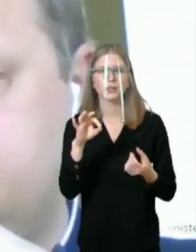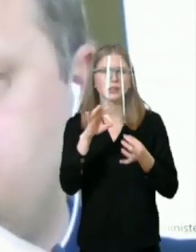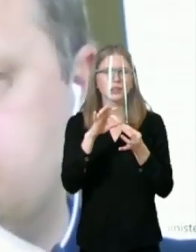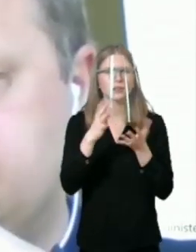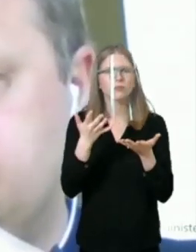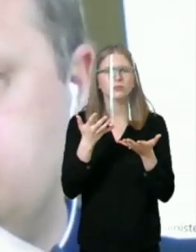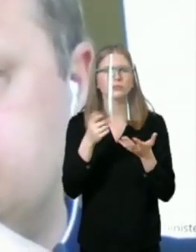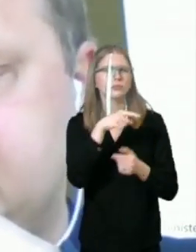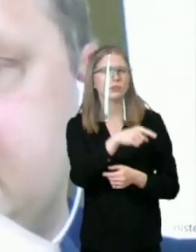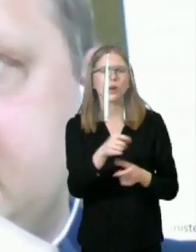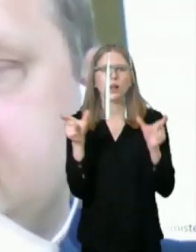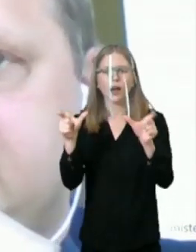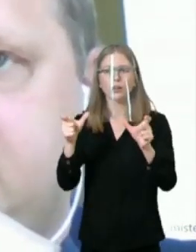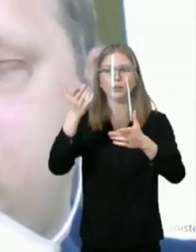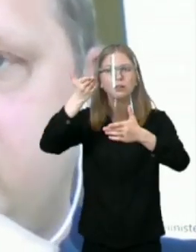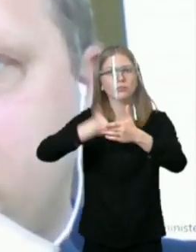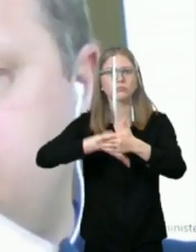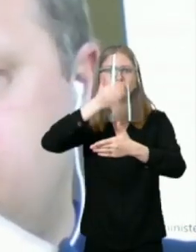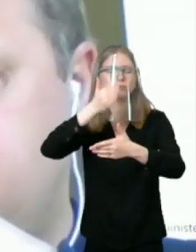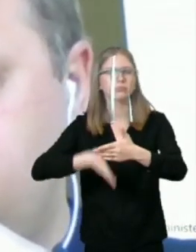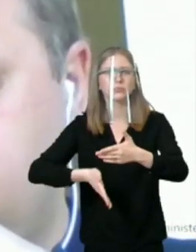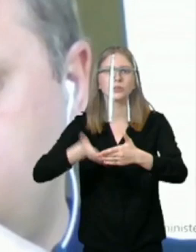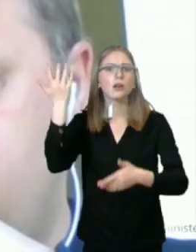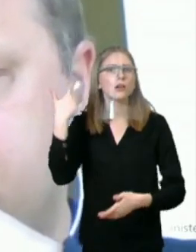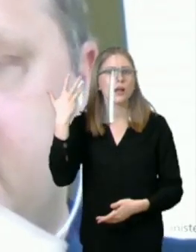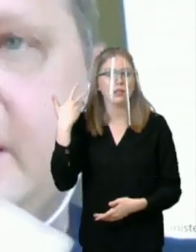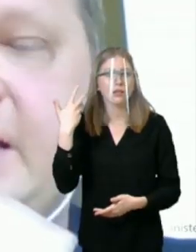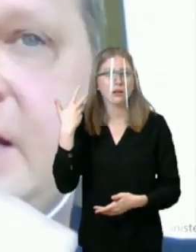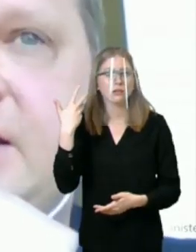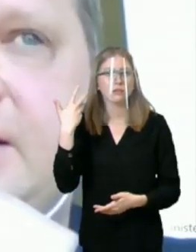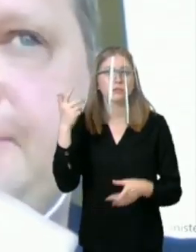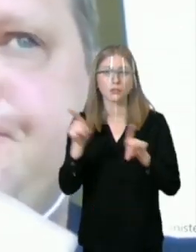bus atšauktas karantinas ir jeigu įmanoma, nuo kada.